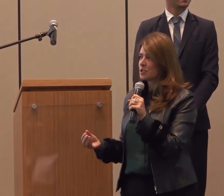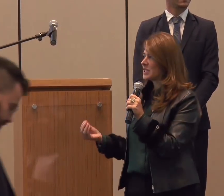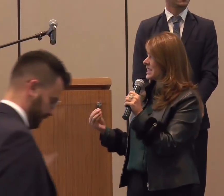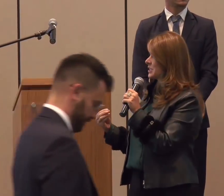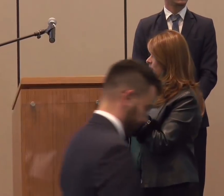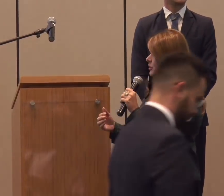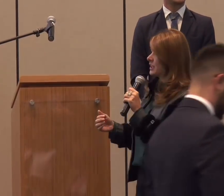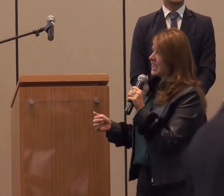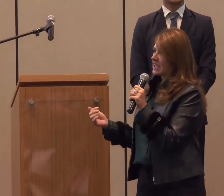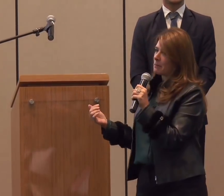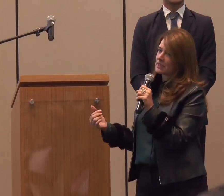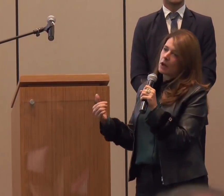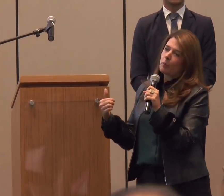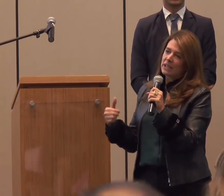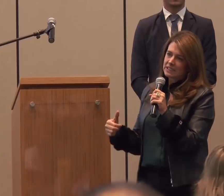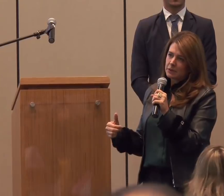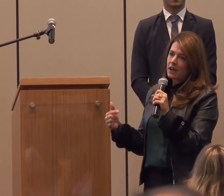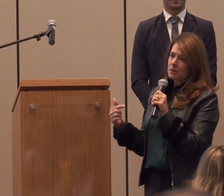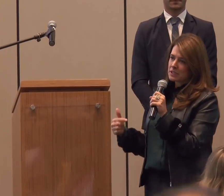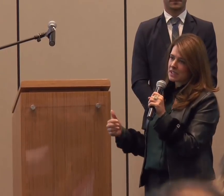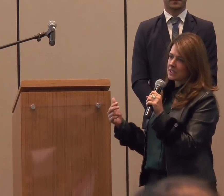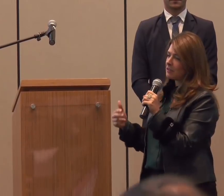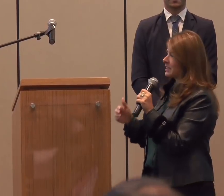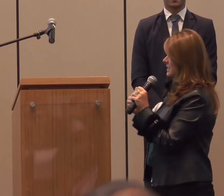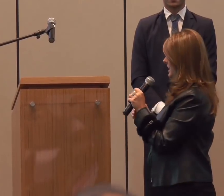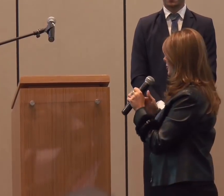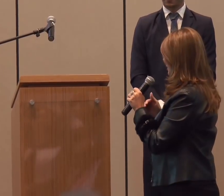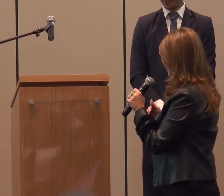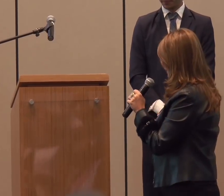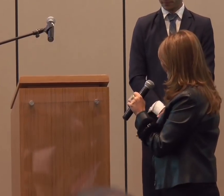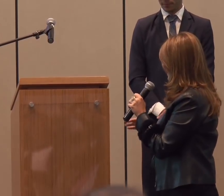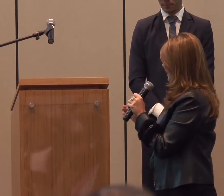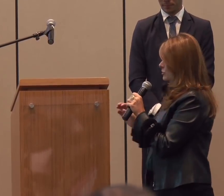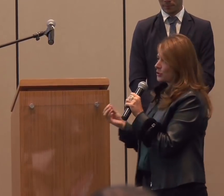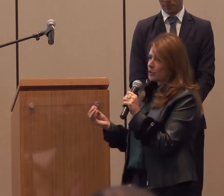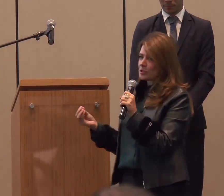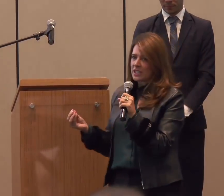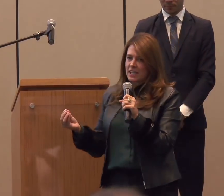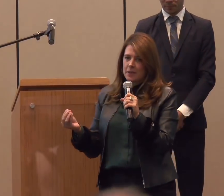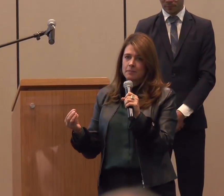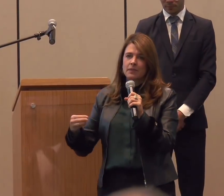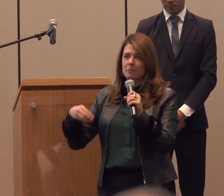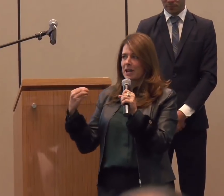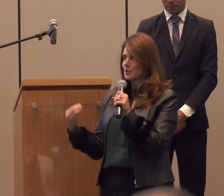ejercicio silencioso en la parte operativa administrativa financiera y contractual nosotros pagamos